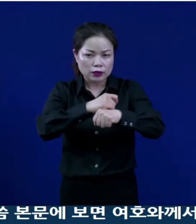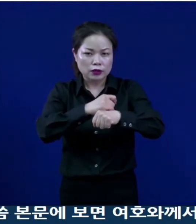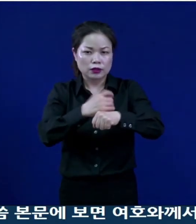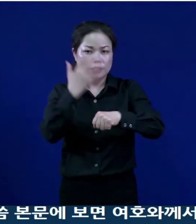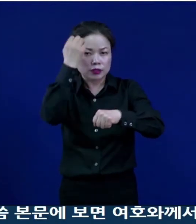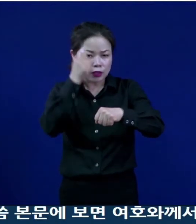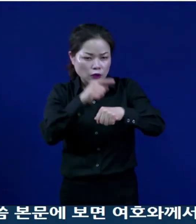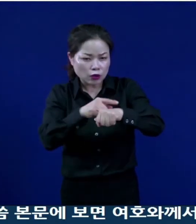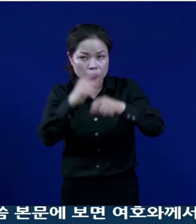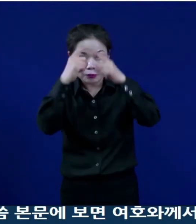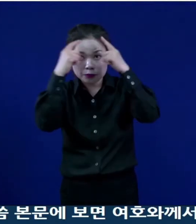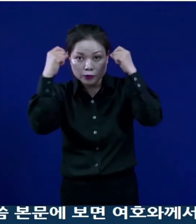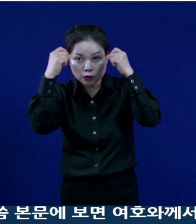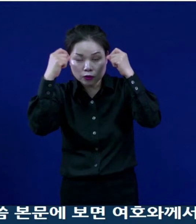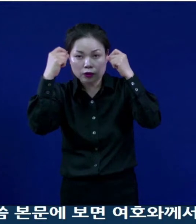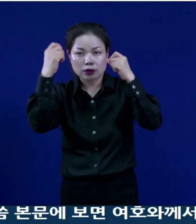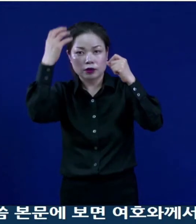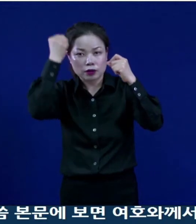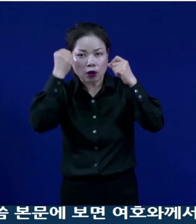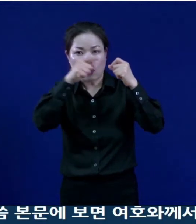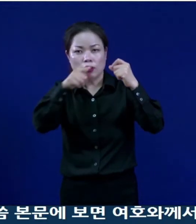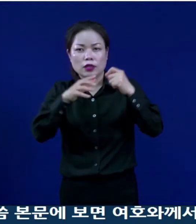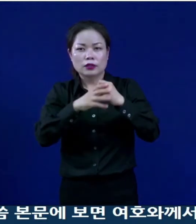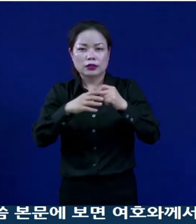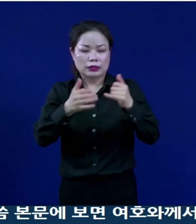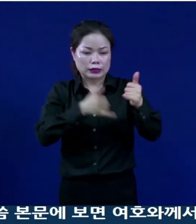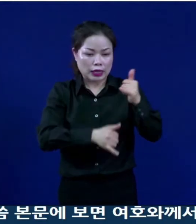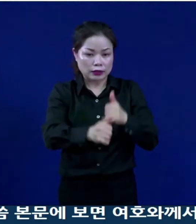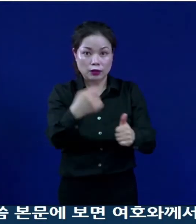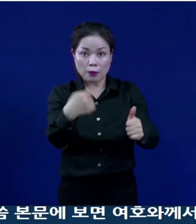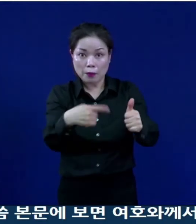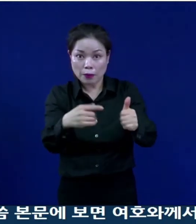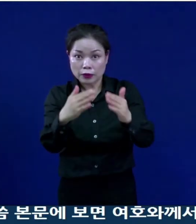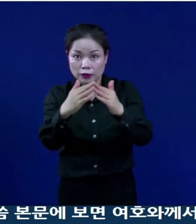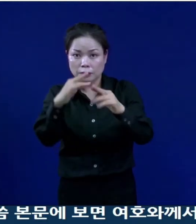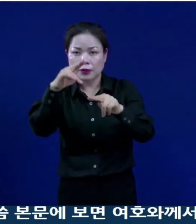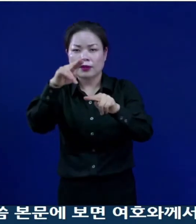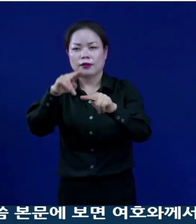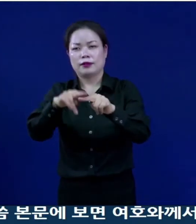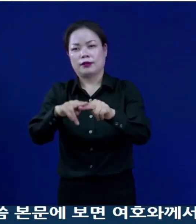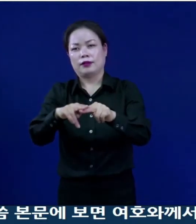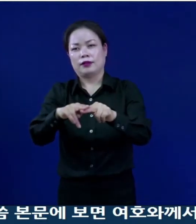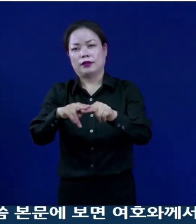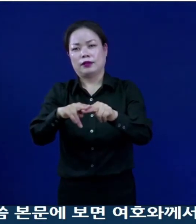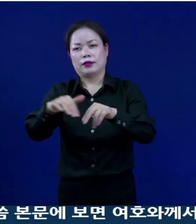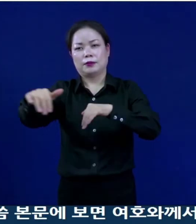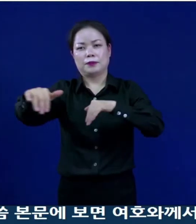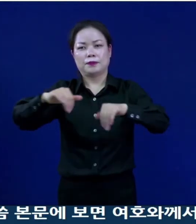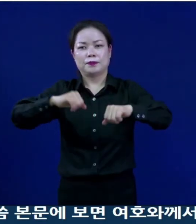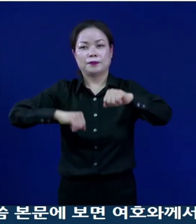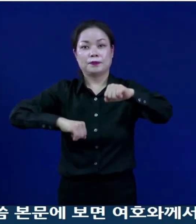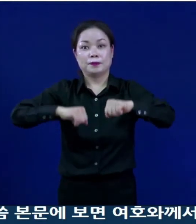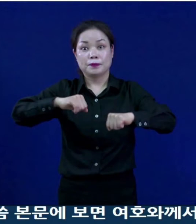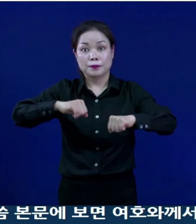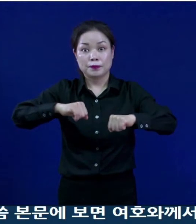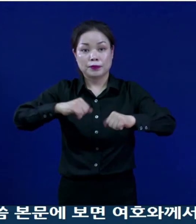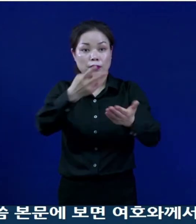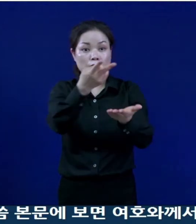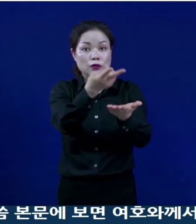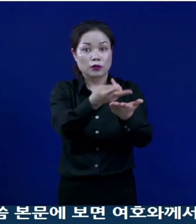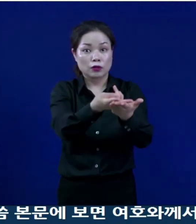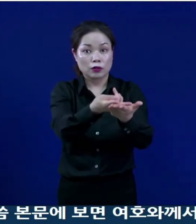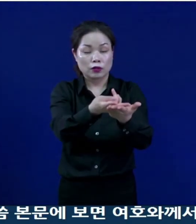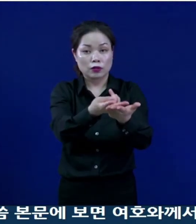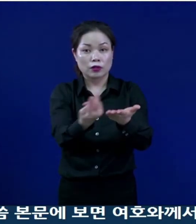너희 미간에 붙여 표를 삼으며 또 그것을 너희의 자녀에게 가르치며 집에 앉았을 때에든지 길에 행할 때에든지 누웠을